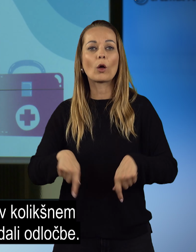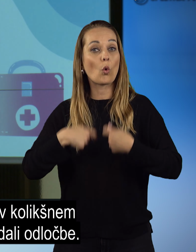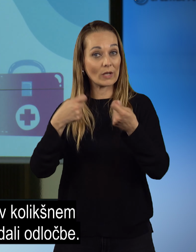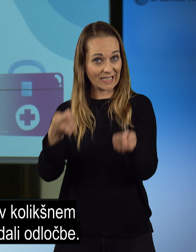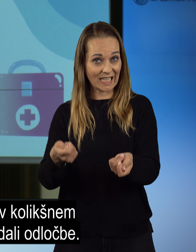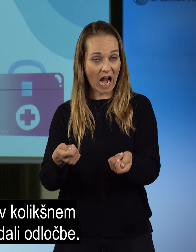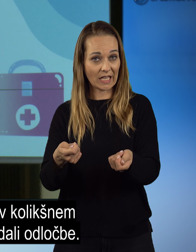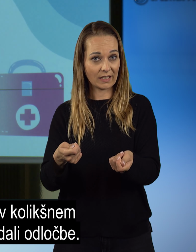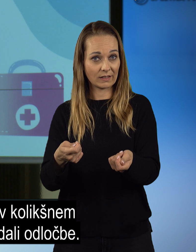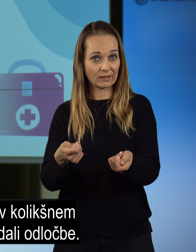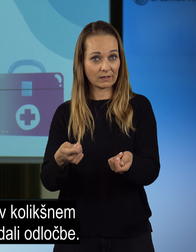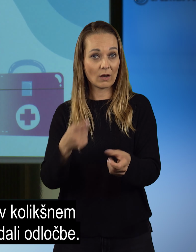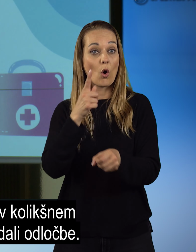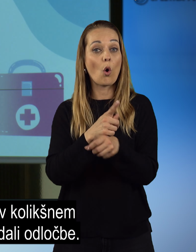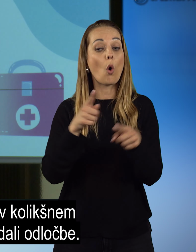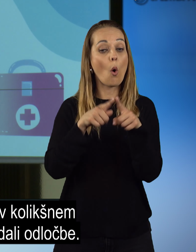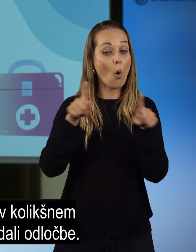izdali